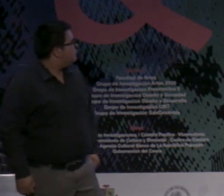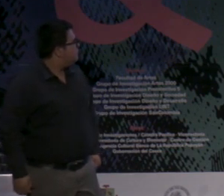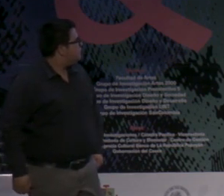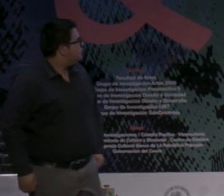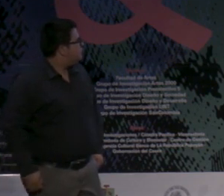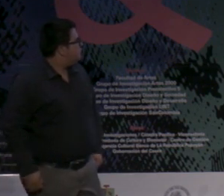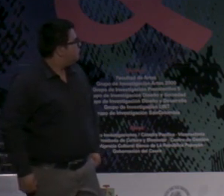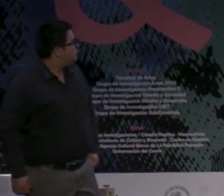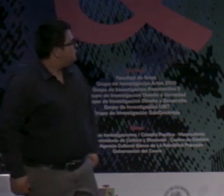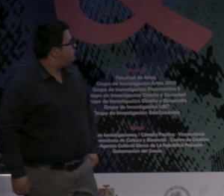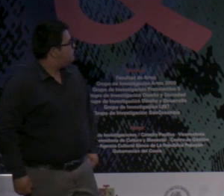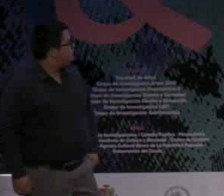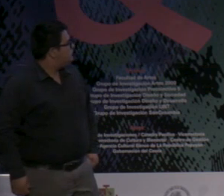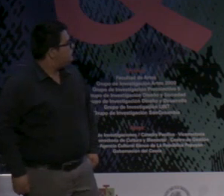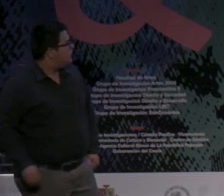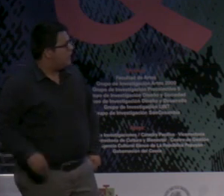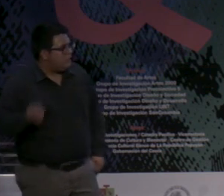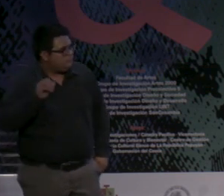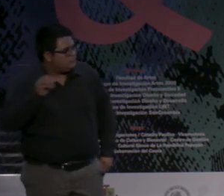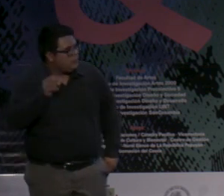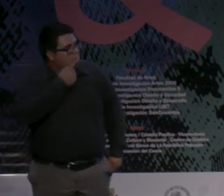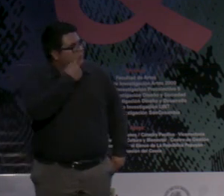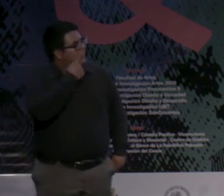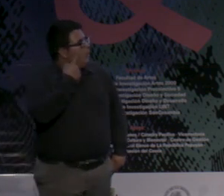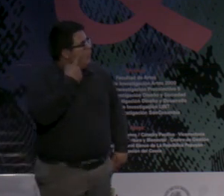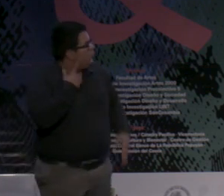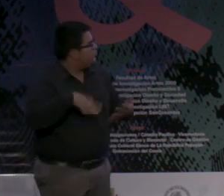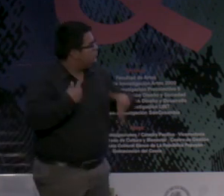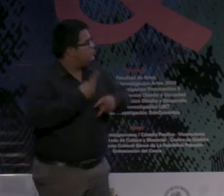Toca abrirle a papá Pedro por atrás.